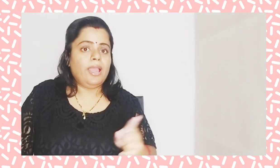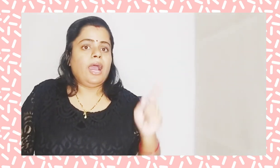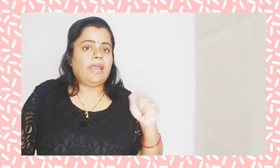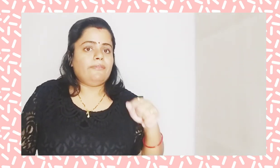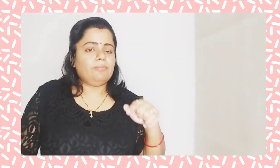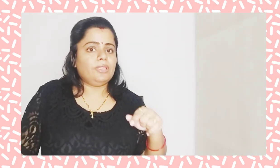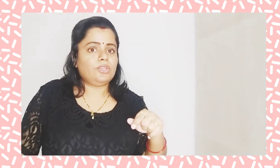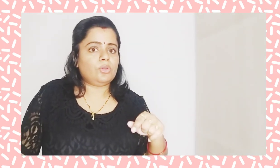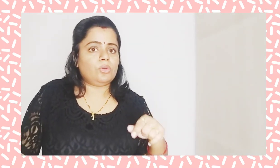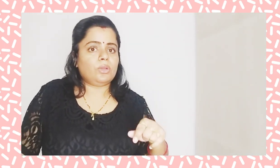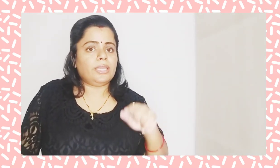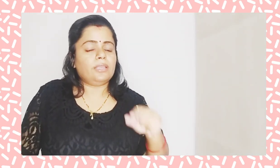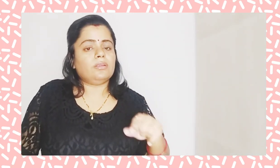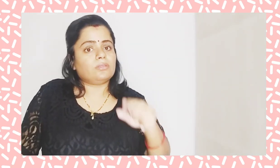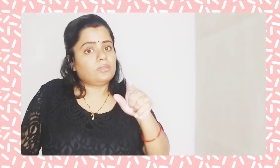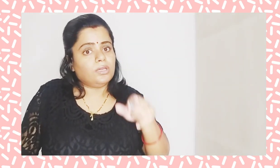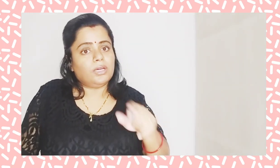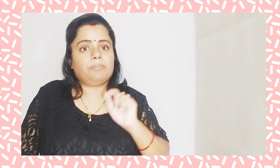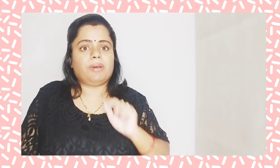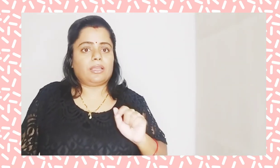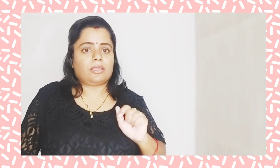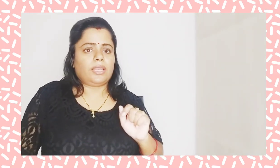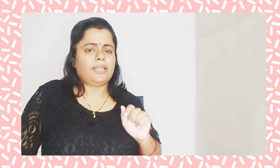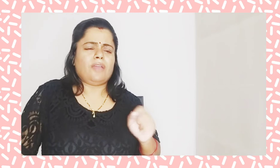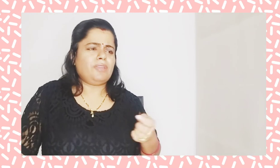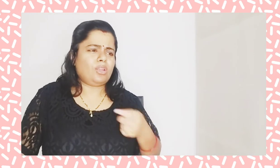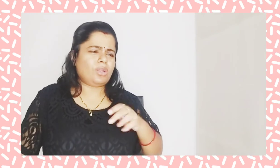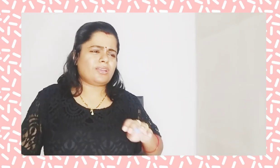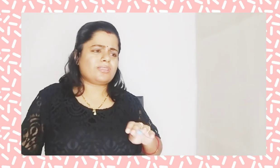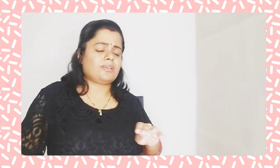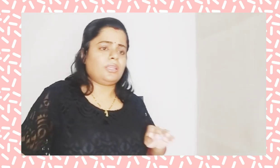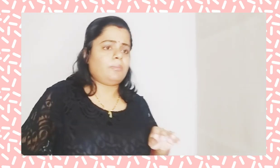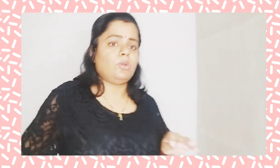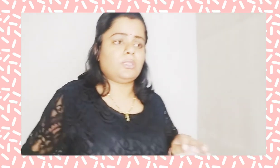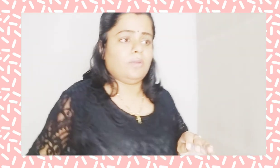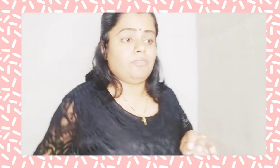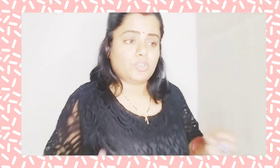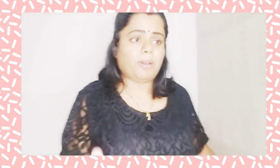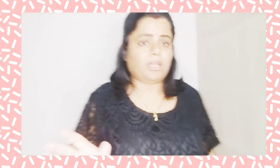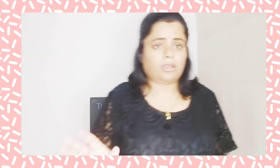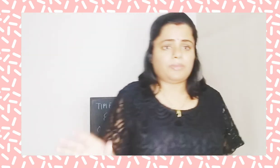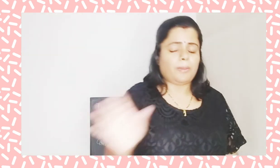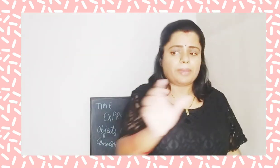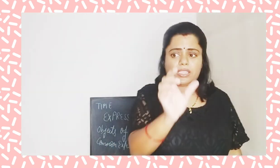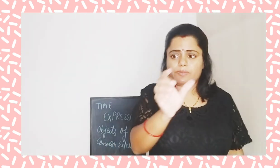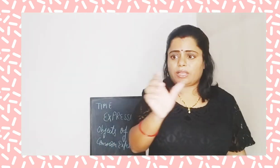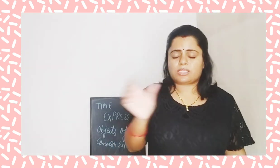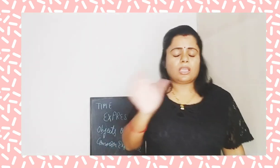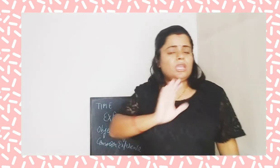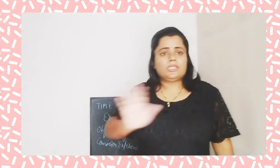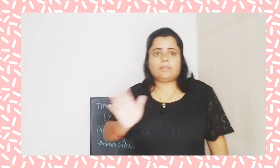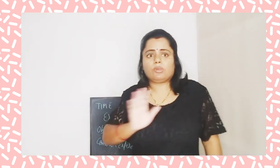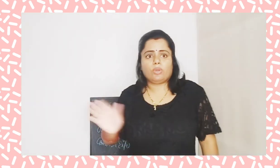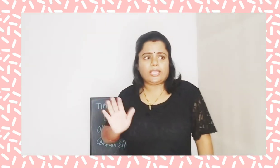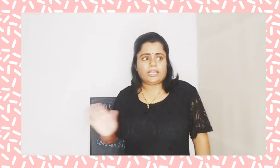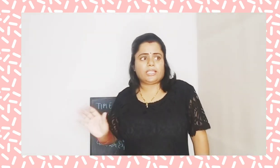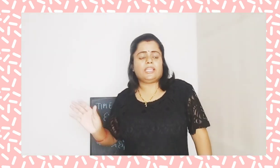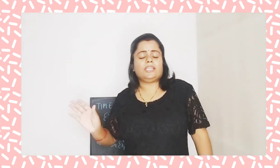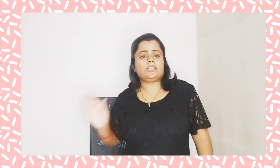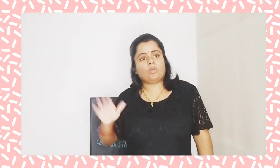I will meet you in the park. Right? We are not concerned about which park. हम यहाँ पे इस बात से हमें कोई लेना देना नहीं है कि कौन